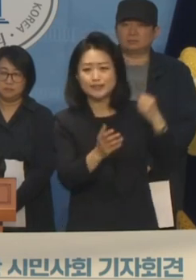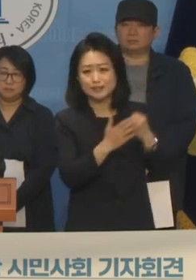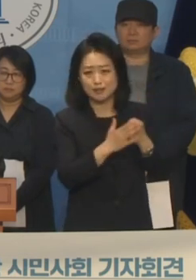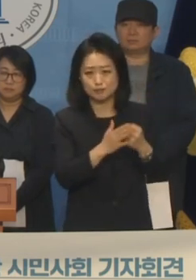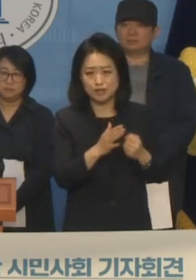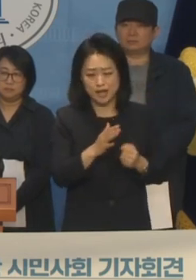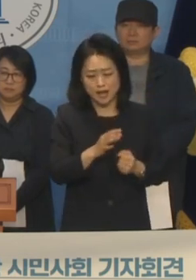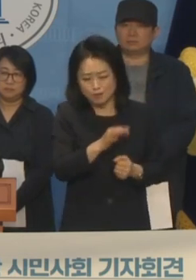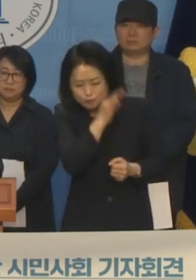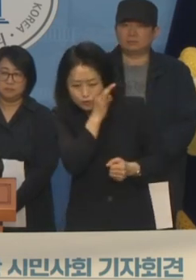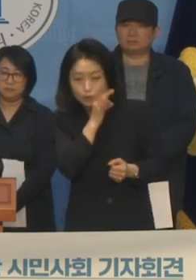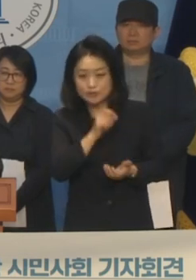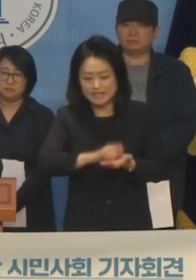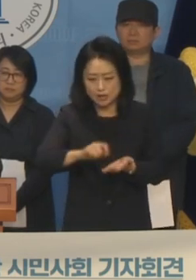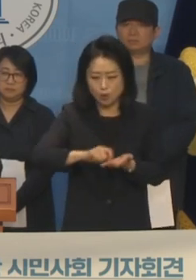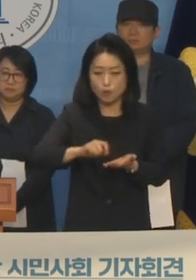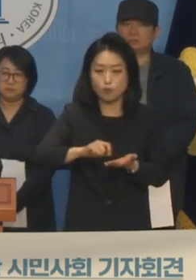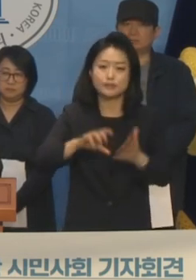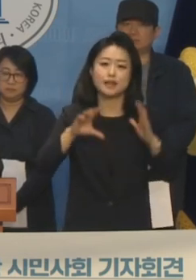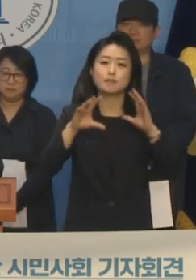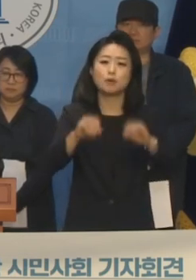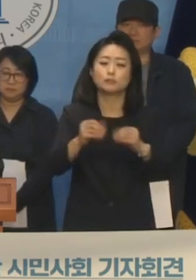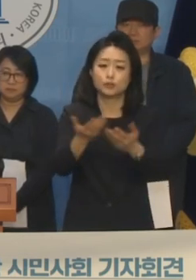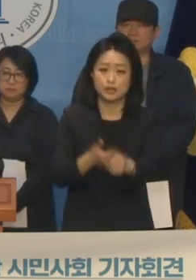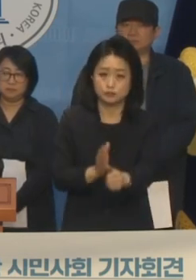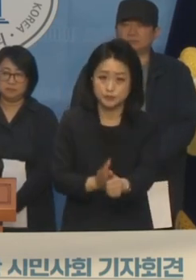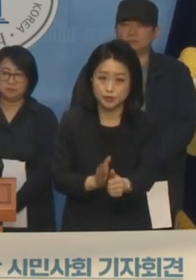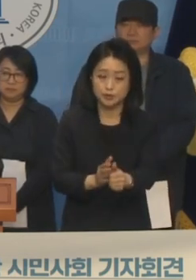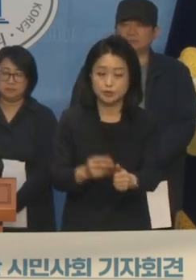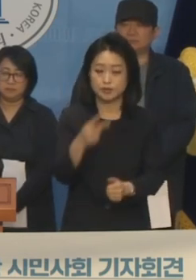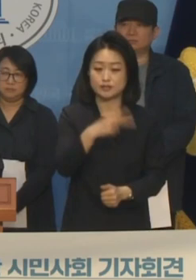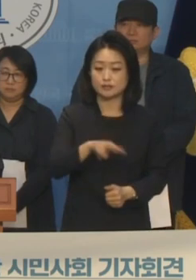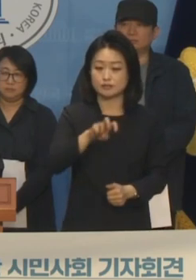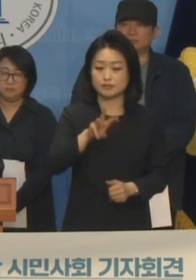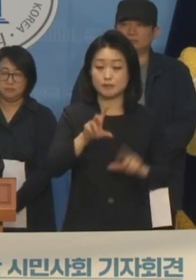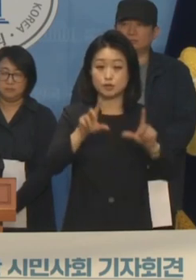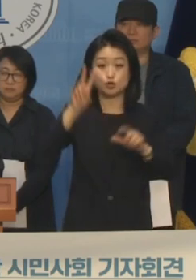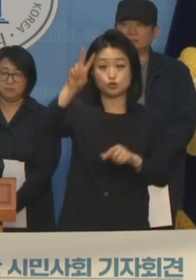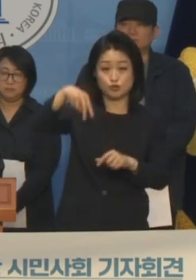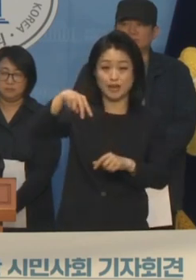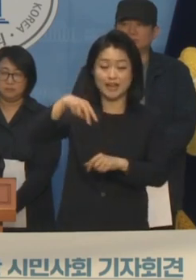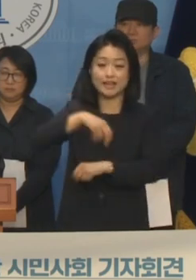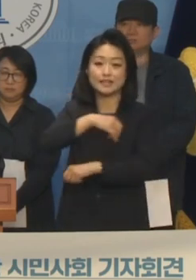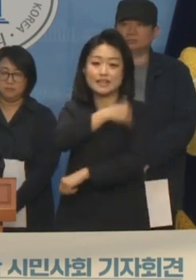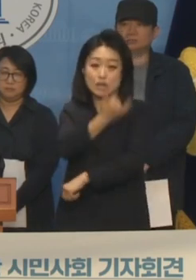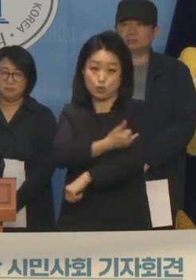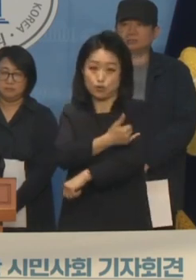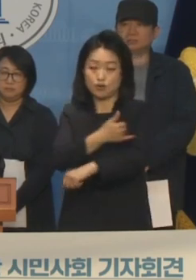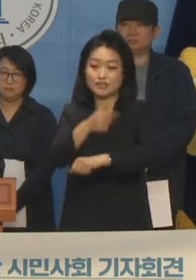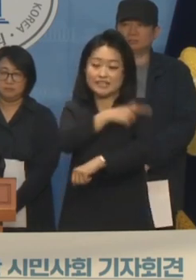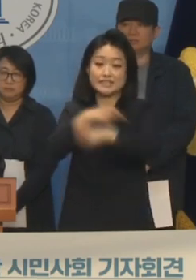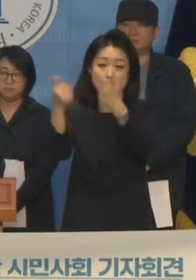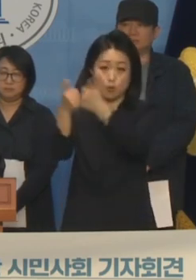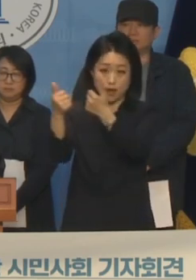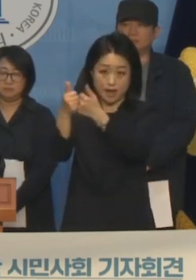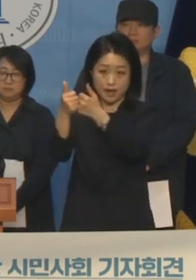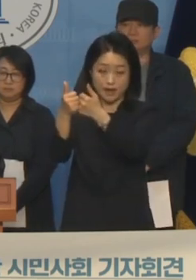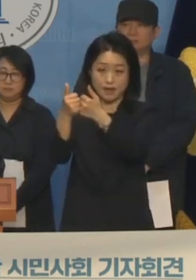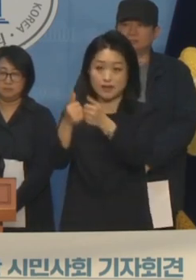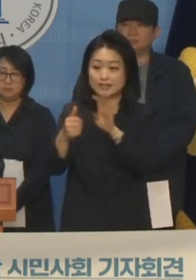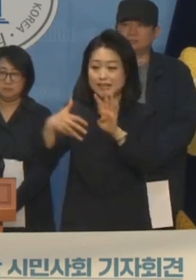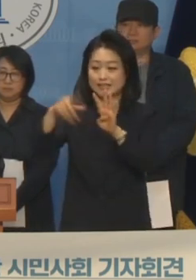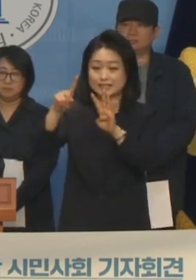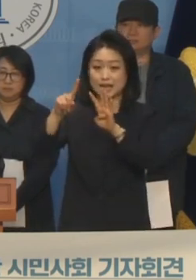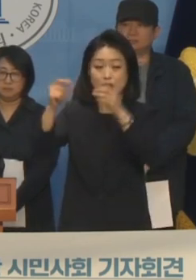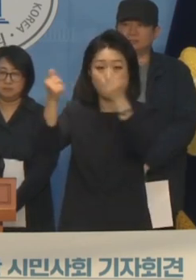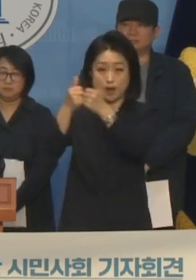부끄러운 기록은 이제 멈춰야 합니다. 2023년 유엔 인권이사회 국가별 정례 인권검토 제4차